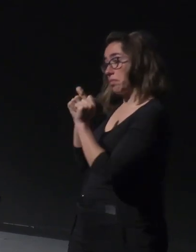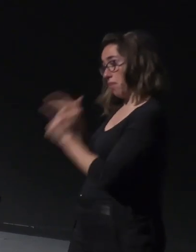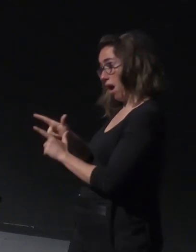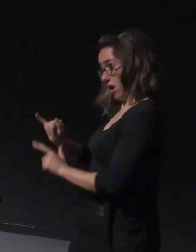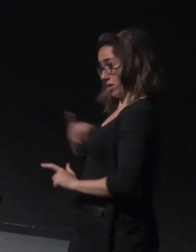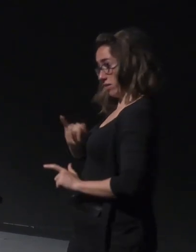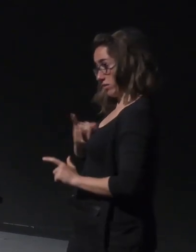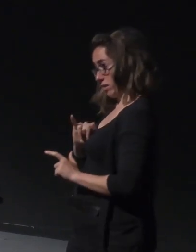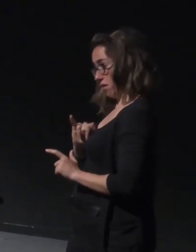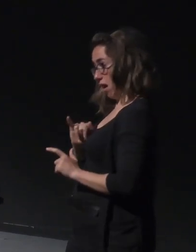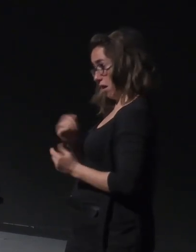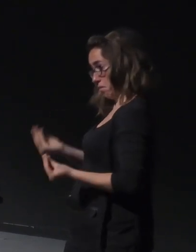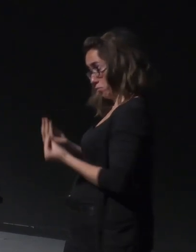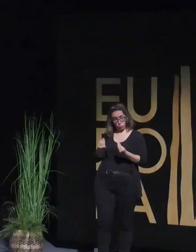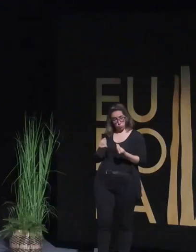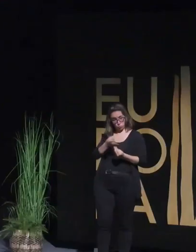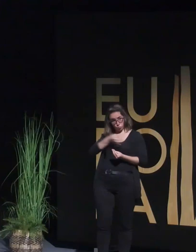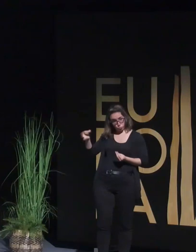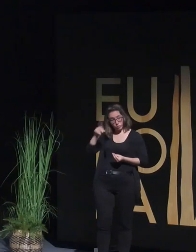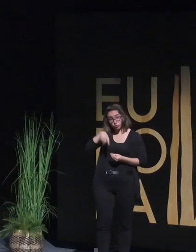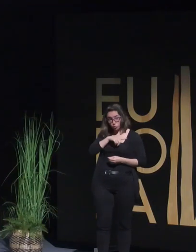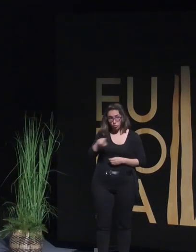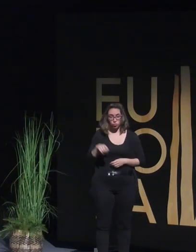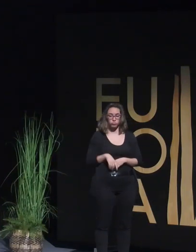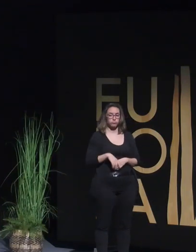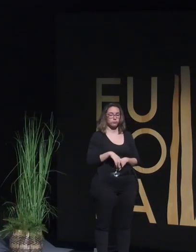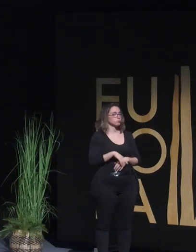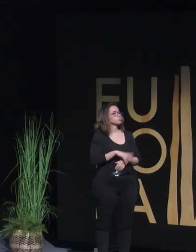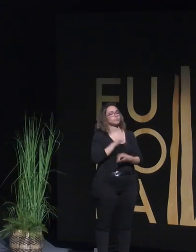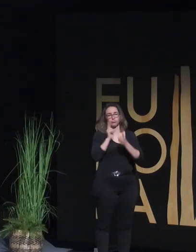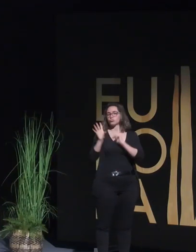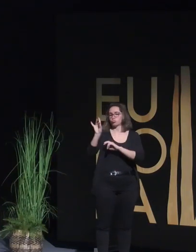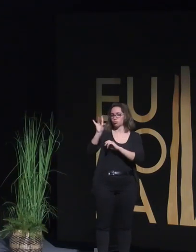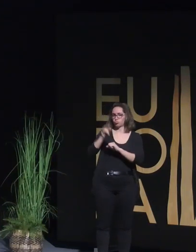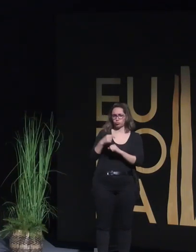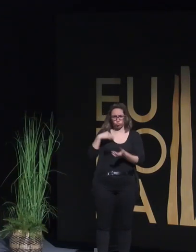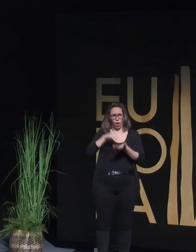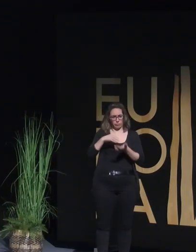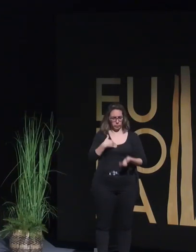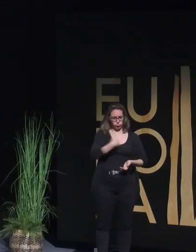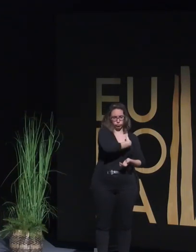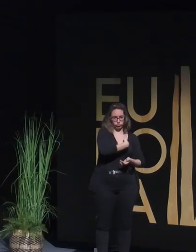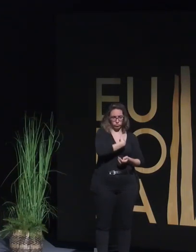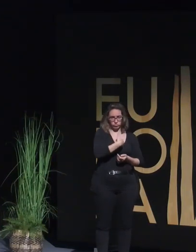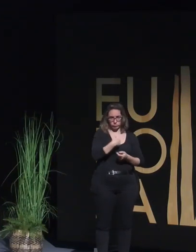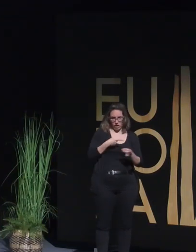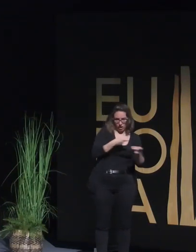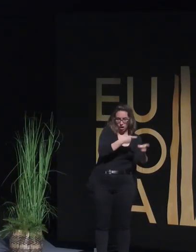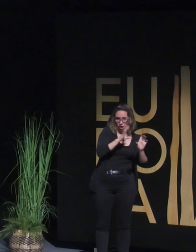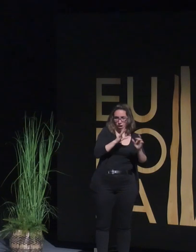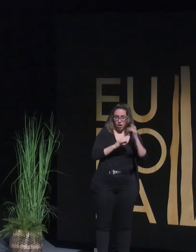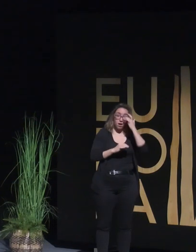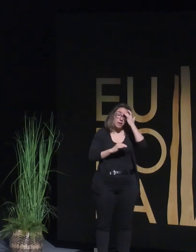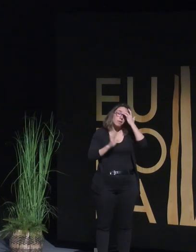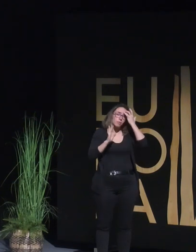correcto? Sí, entonces Rambo. Yo me pongo Rambo, el me cago en... Es que yo creo que, a ver, igual me estoy